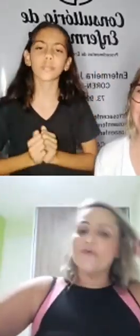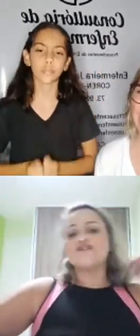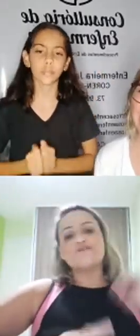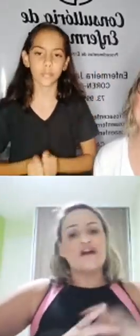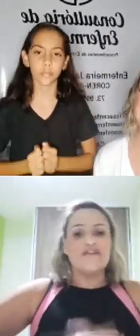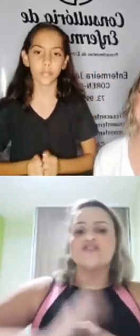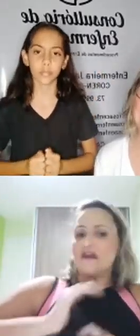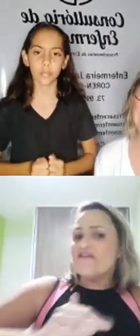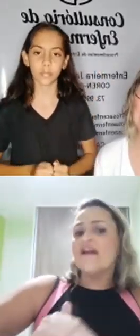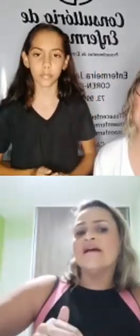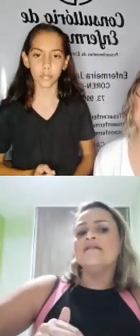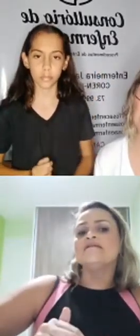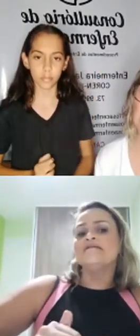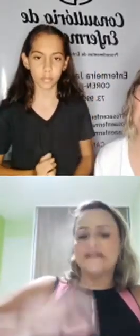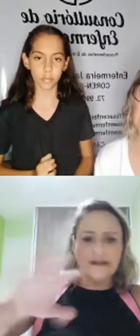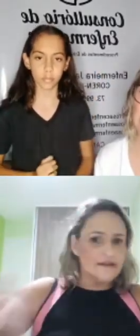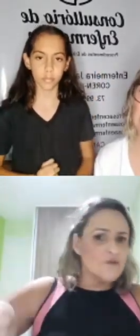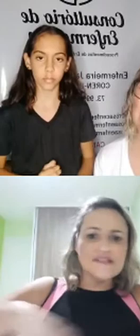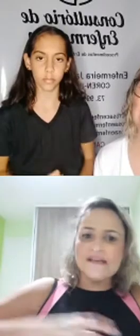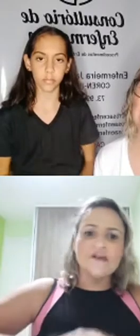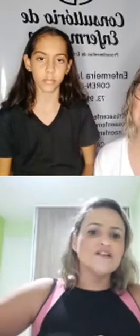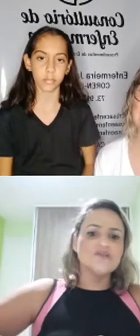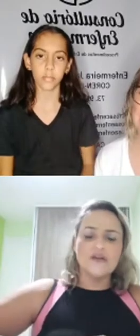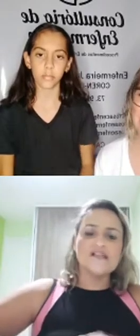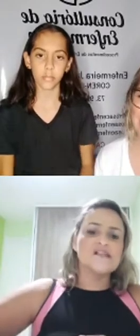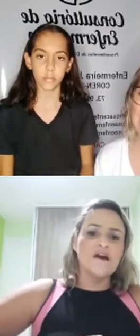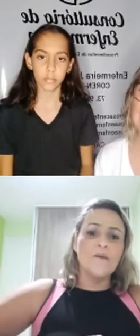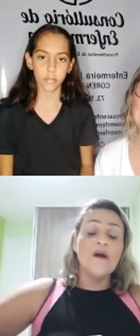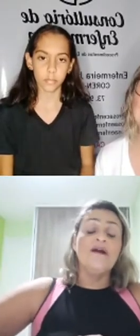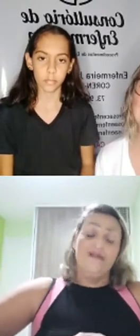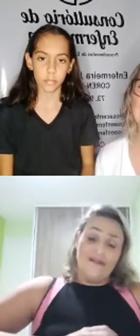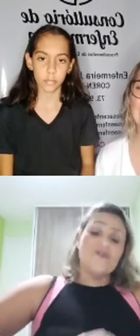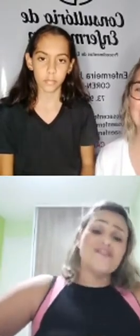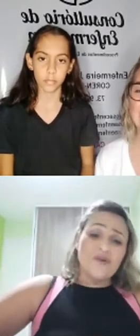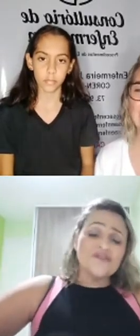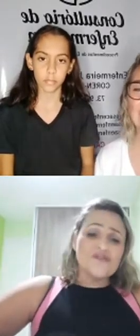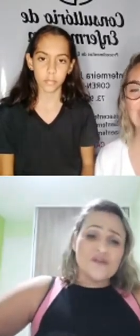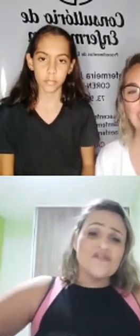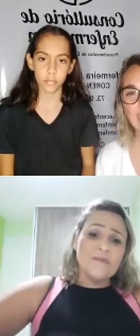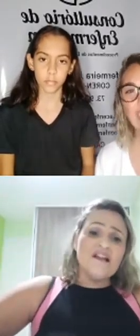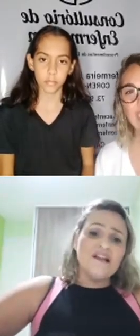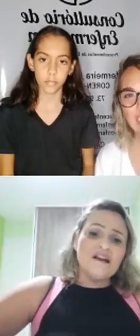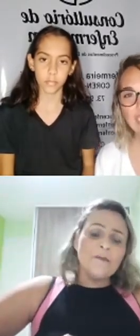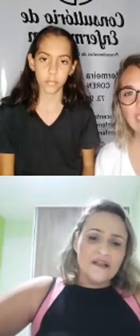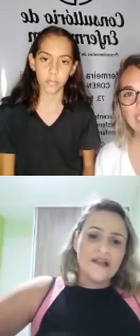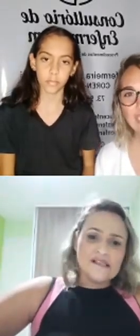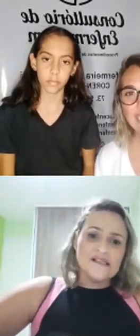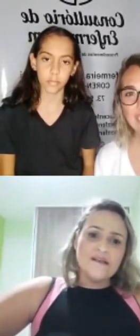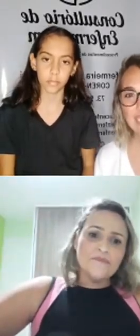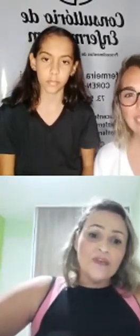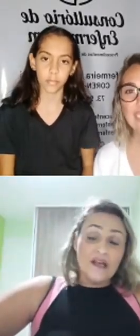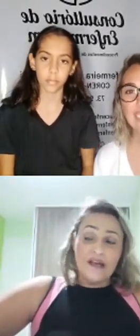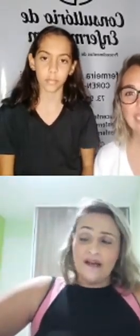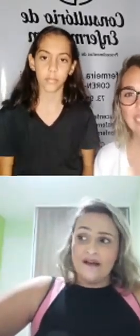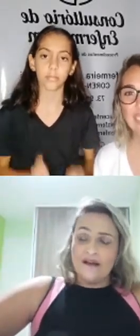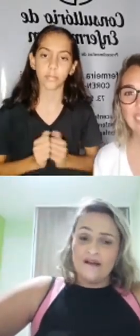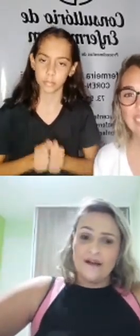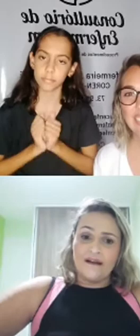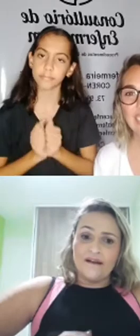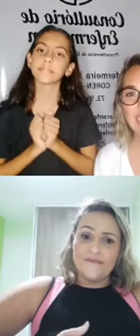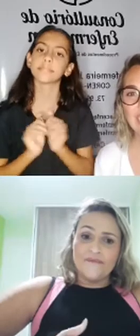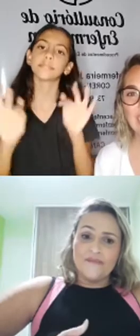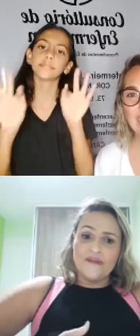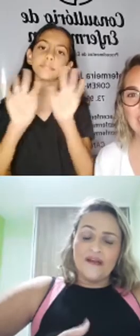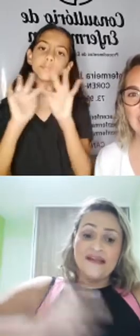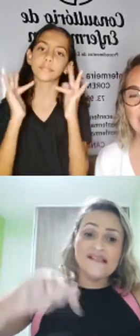que o próximo café eu já falei, vai ter que ter uma semana de duração. Os encontros com a família, que assim, é,